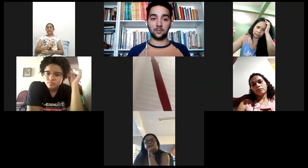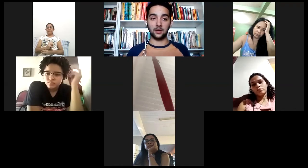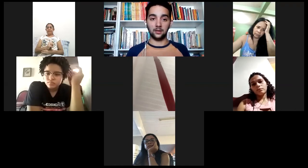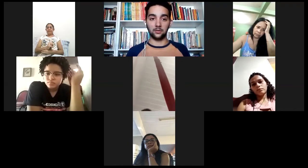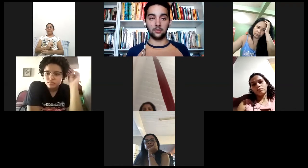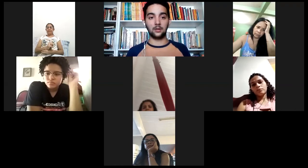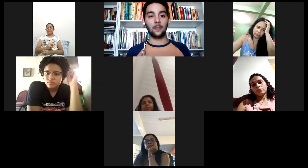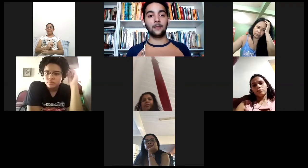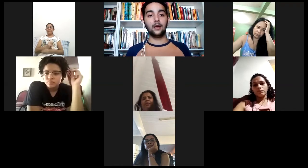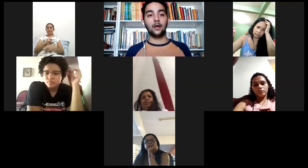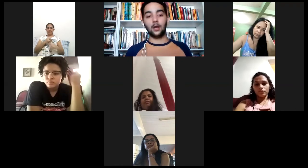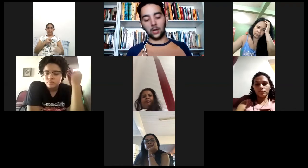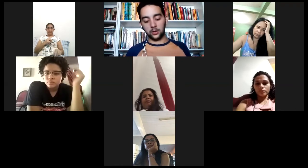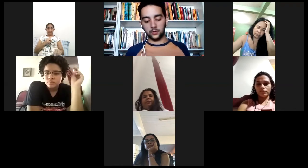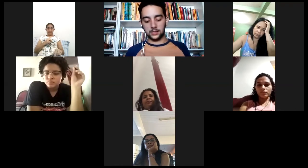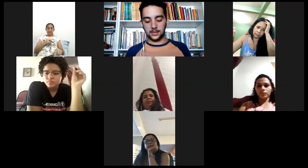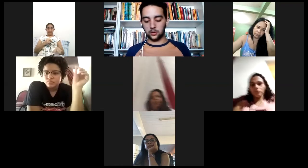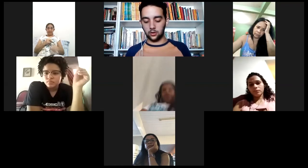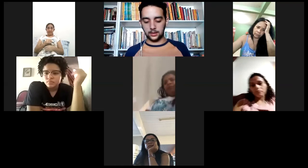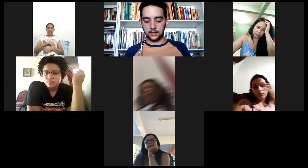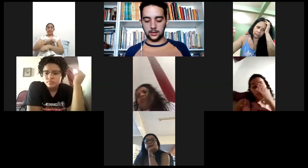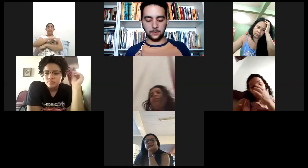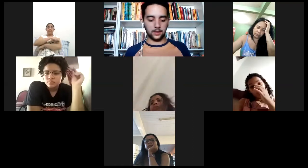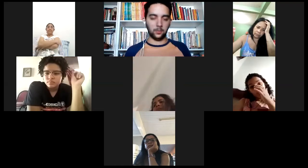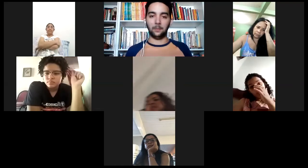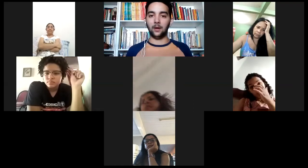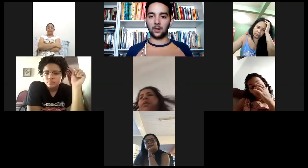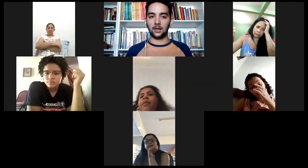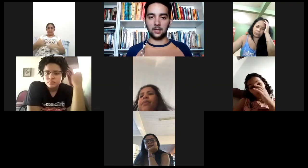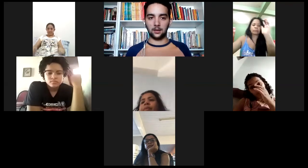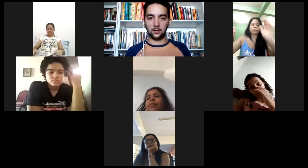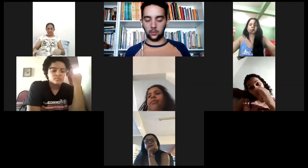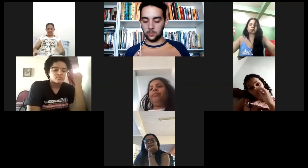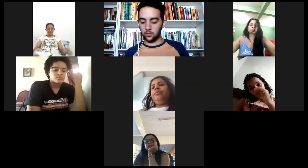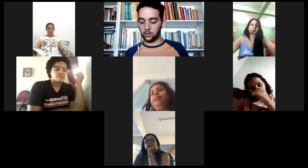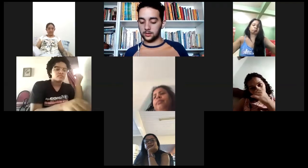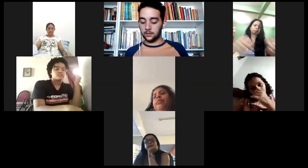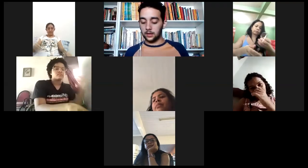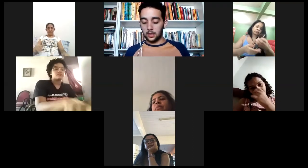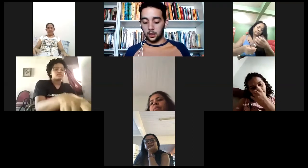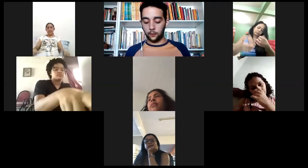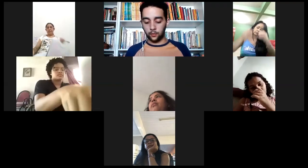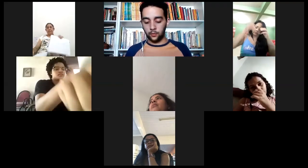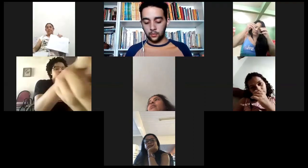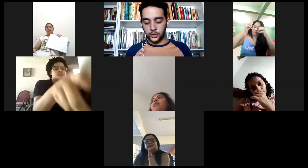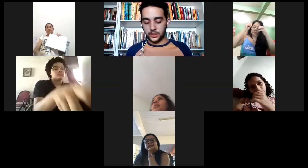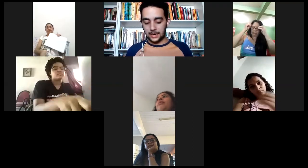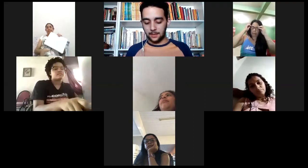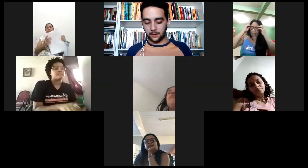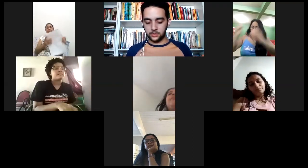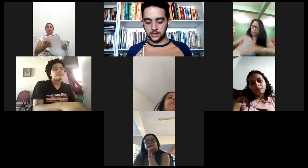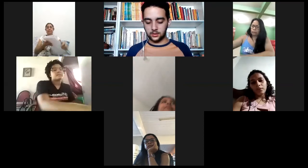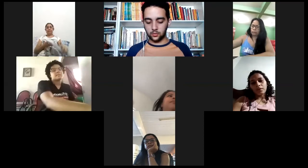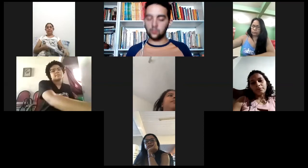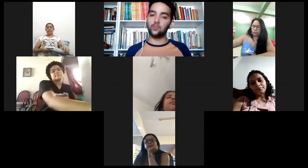ali esperando, eu quero que vocês anotem aí, peguem um papel, uma caneta, alguma coisa. Eu vou ditar